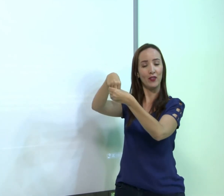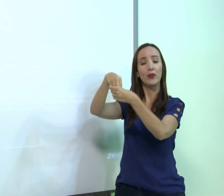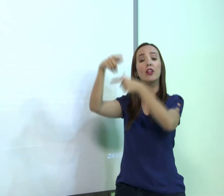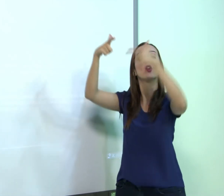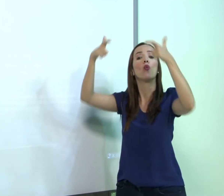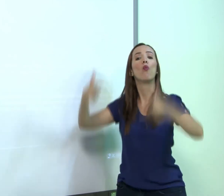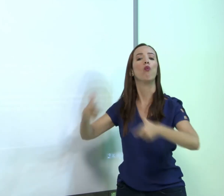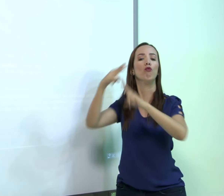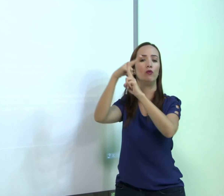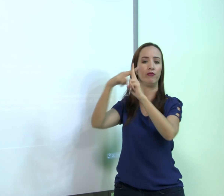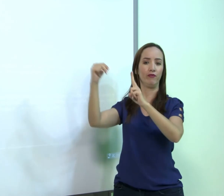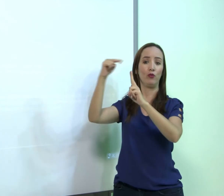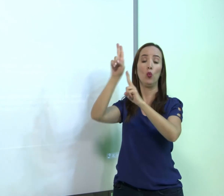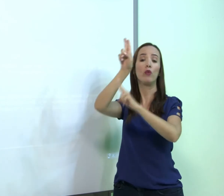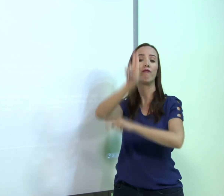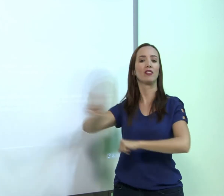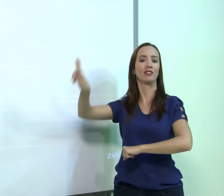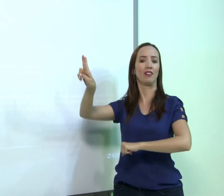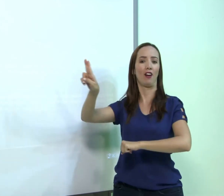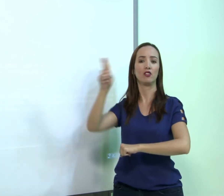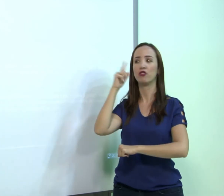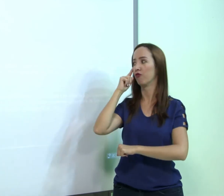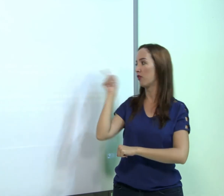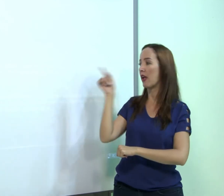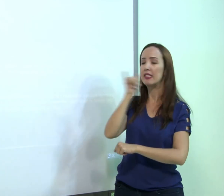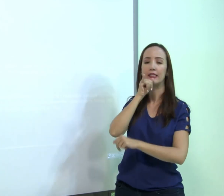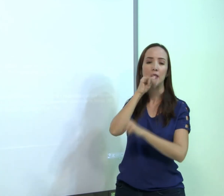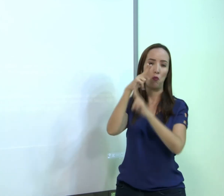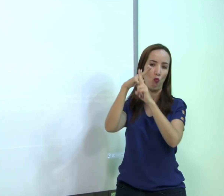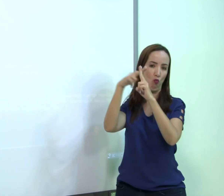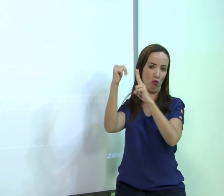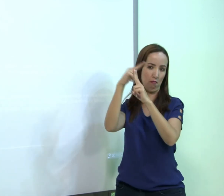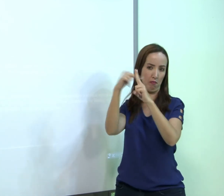o local, a instituição.